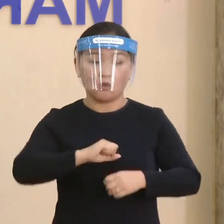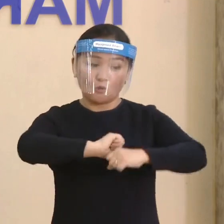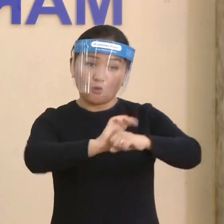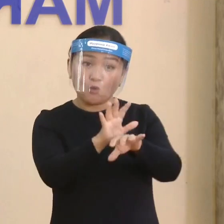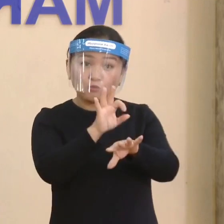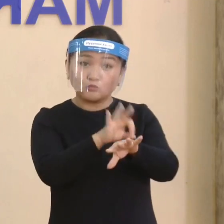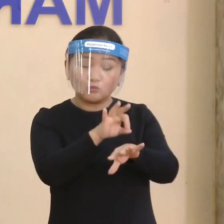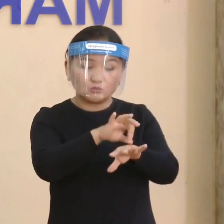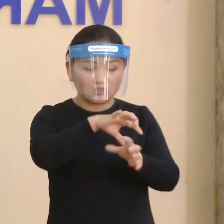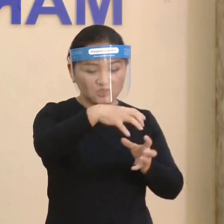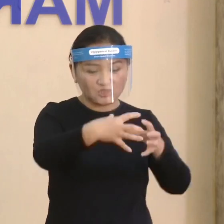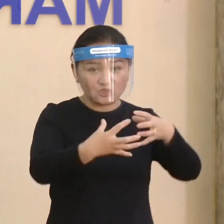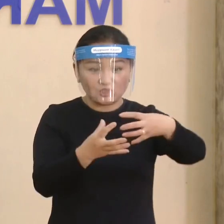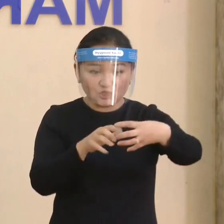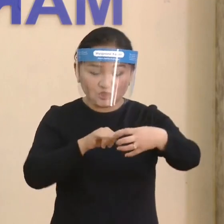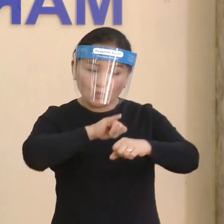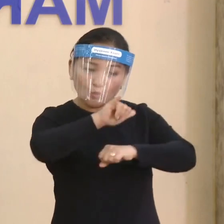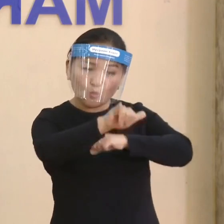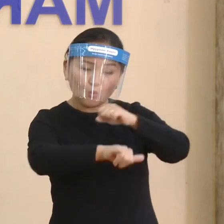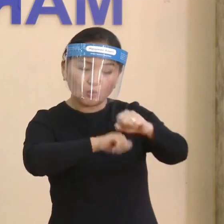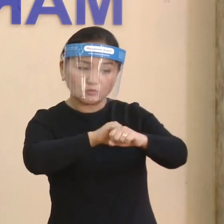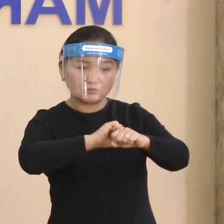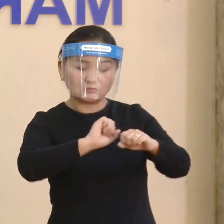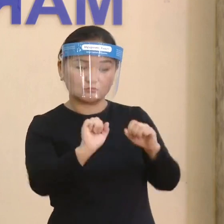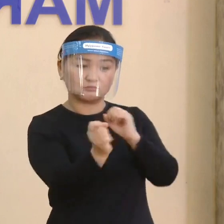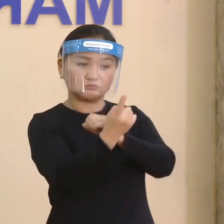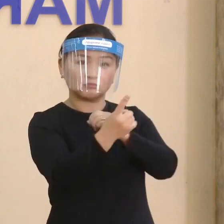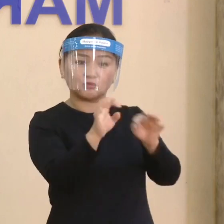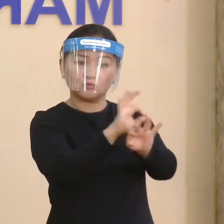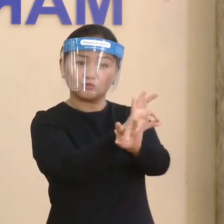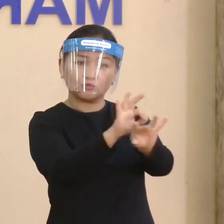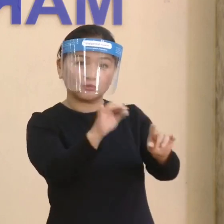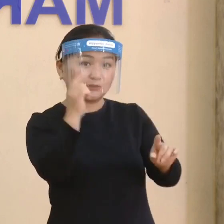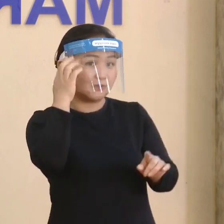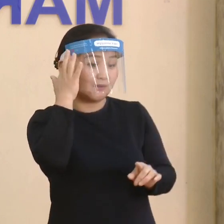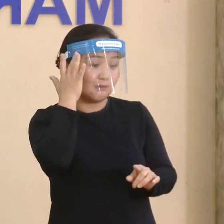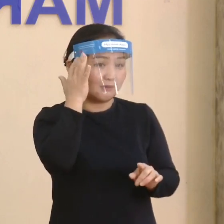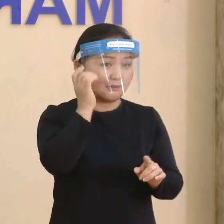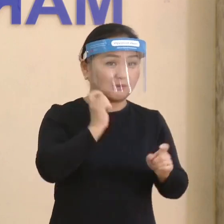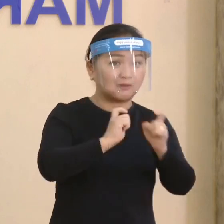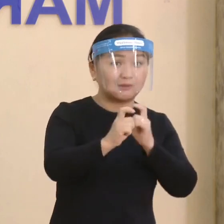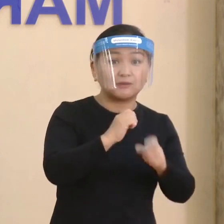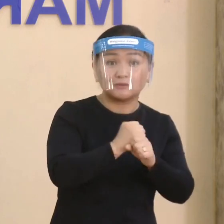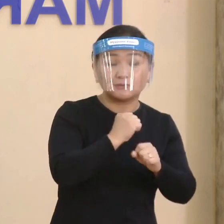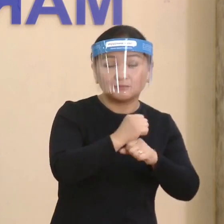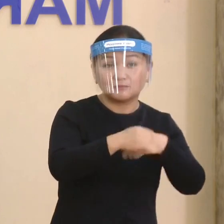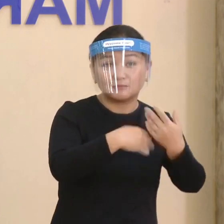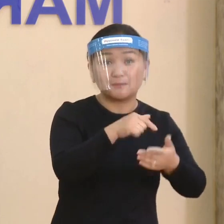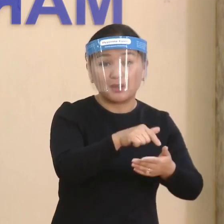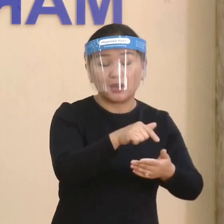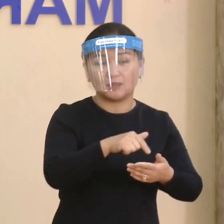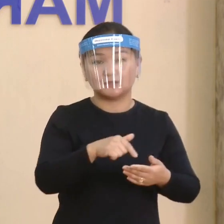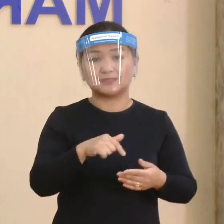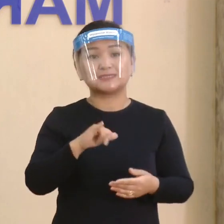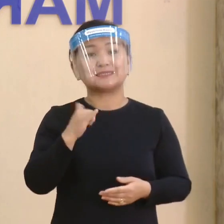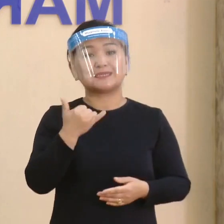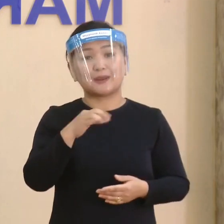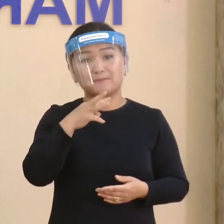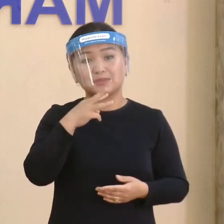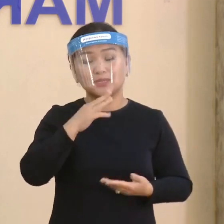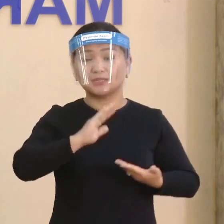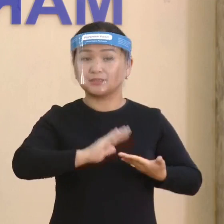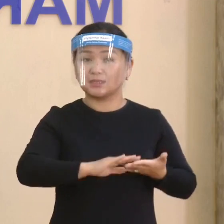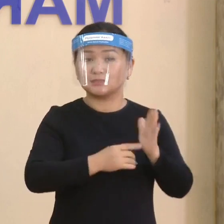бол дэлхийн улс орнууд өвөрмөц одоо арга хэмжээг авч одоо хэрэгжүүлж байгаа. Тэгээ энэ талаар та бүхэнд зарим одоо